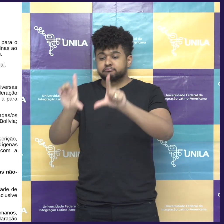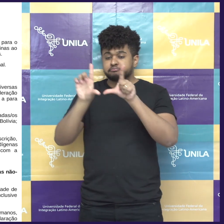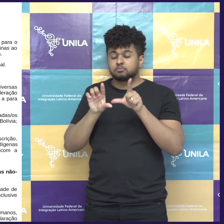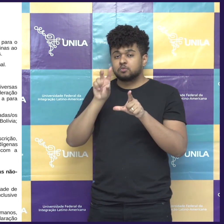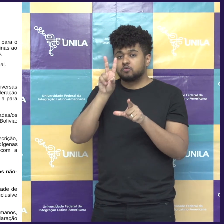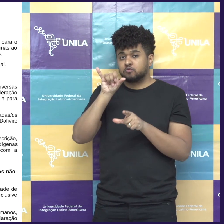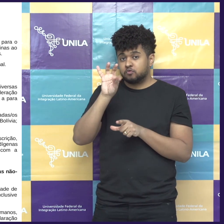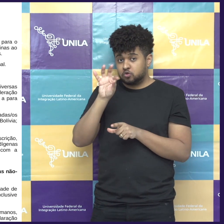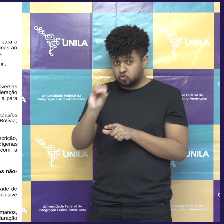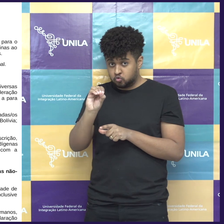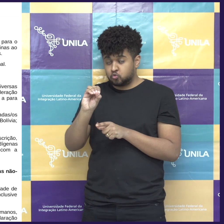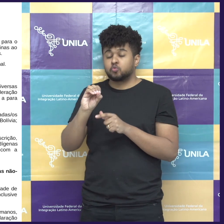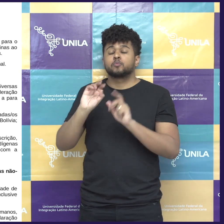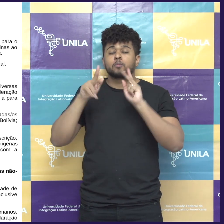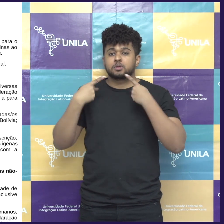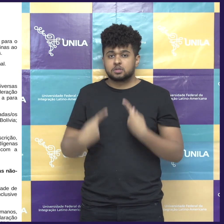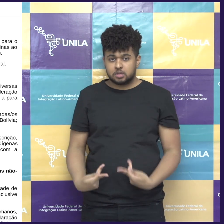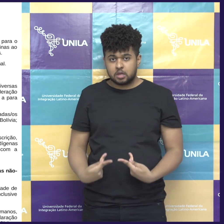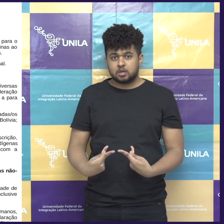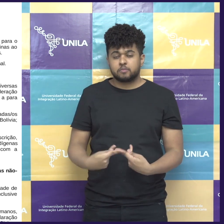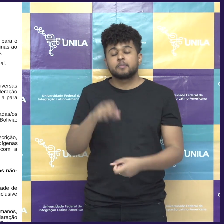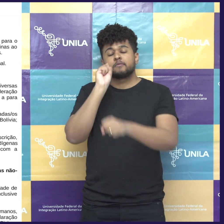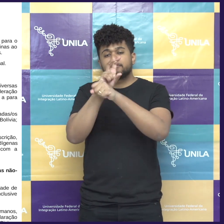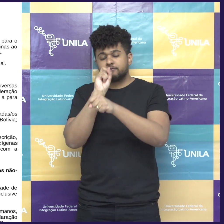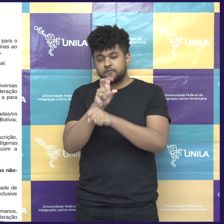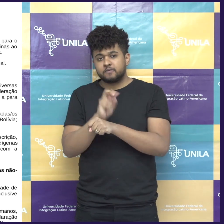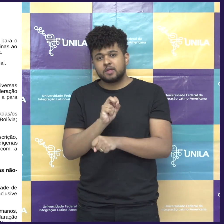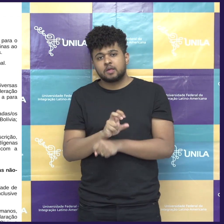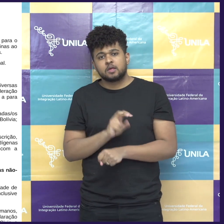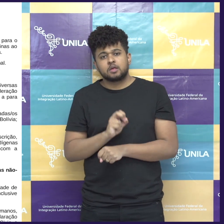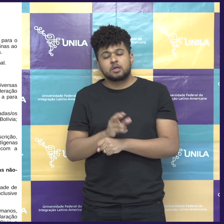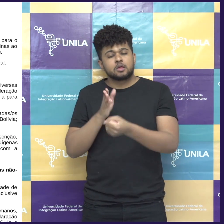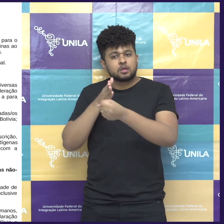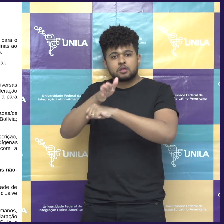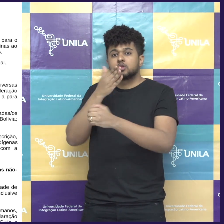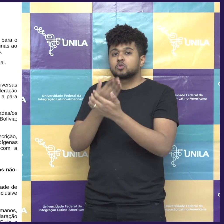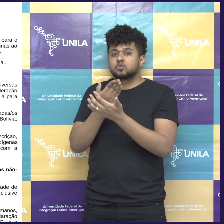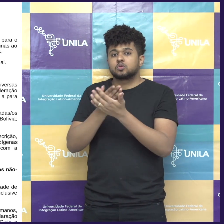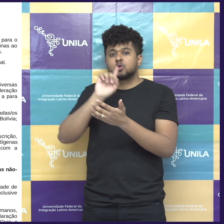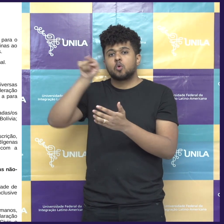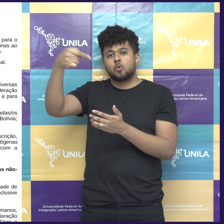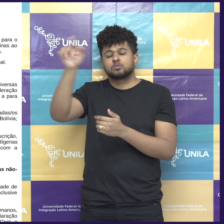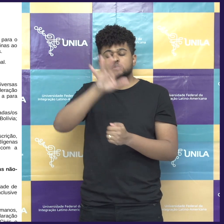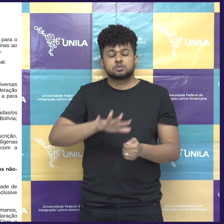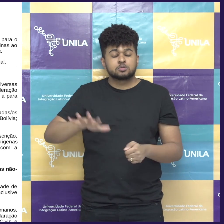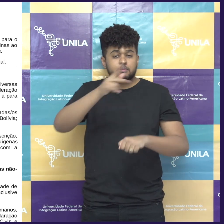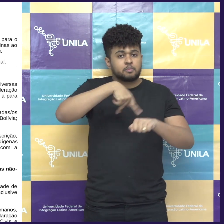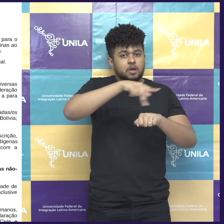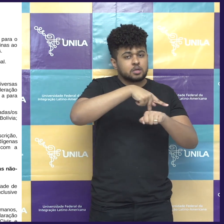portadoras de visto humanitário das vagas destinadas ao ingresso de estudantes de outras